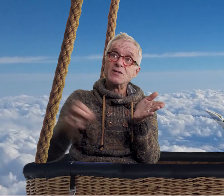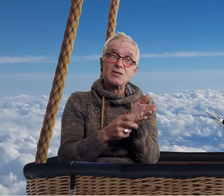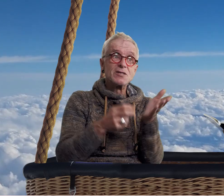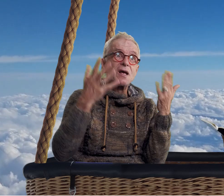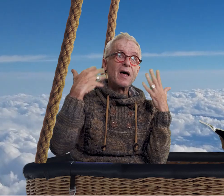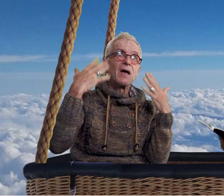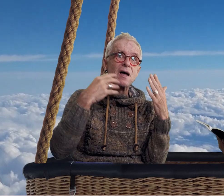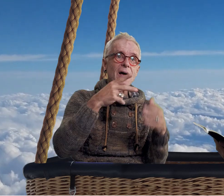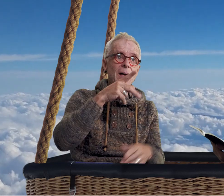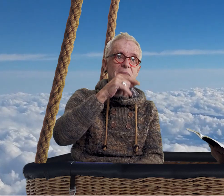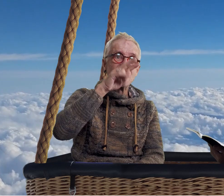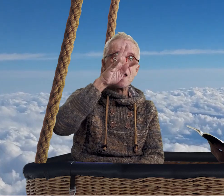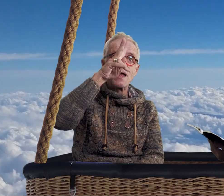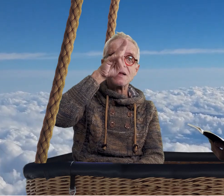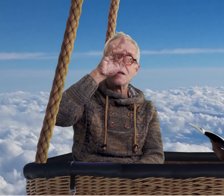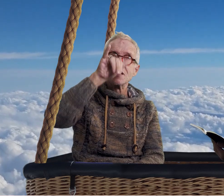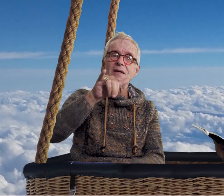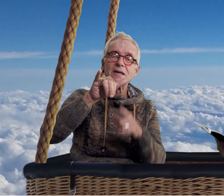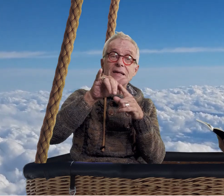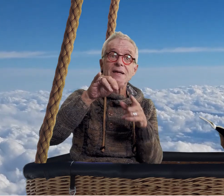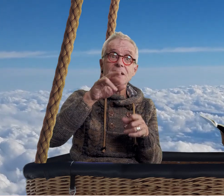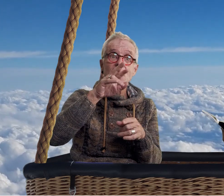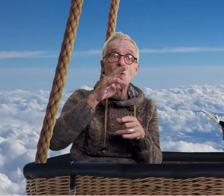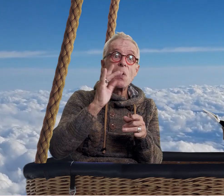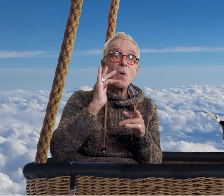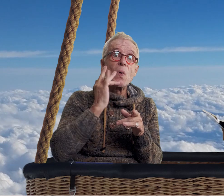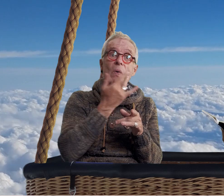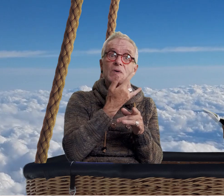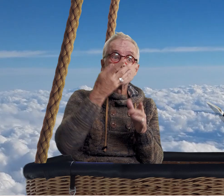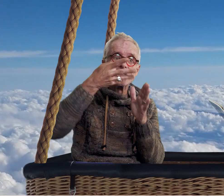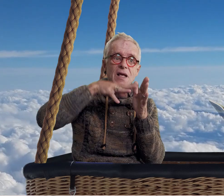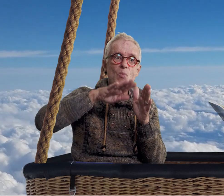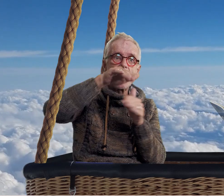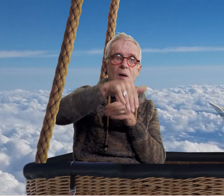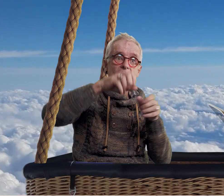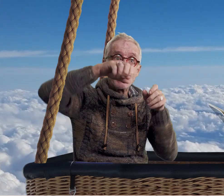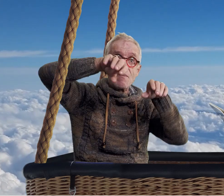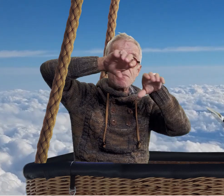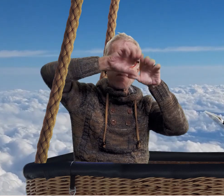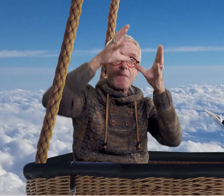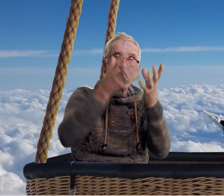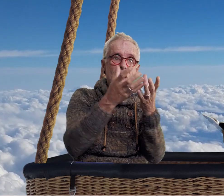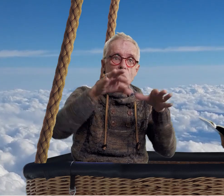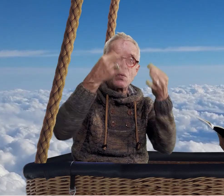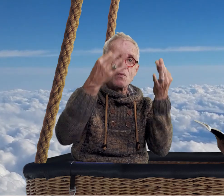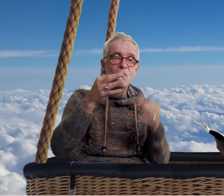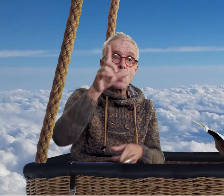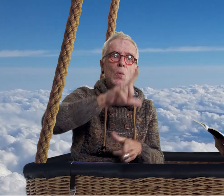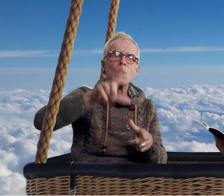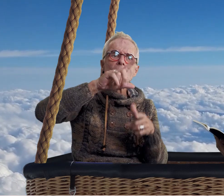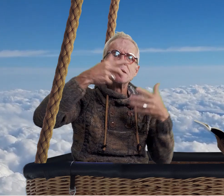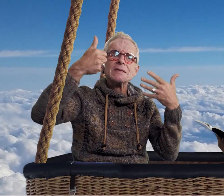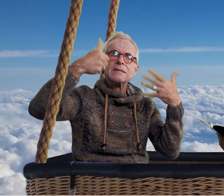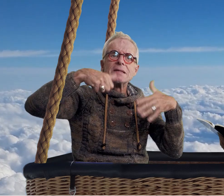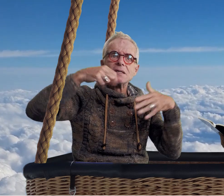entrepris par Pilâtre Desrosiers et le marquis d'Allende quatre mois après la découverte des ballons. Louis XVI refusait